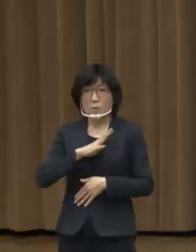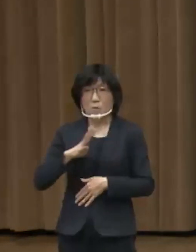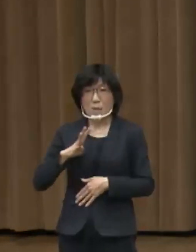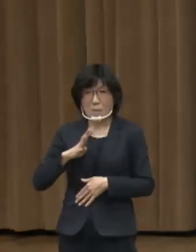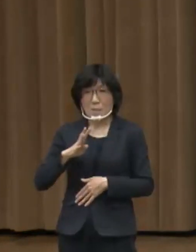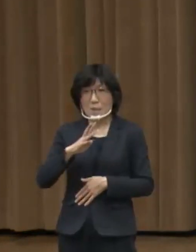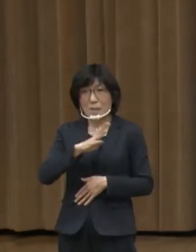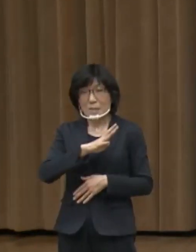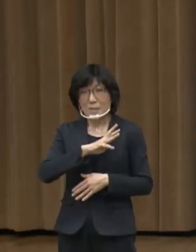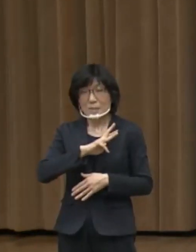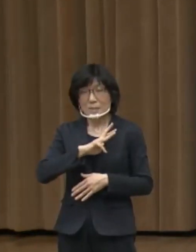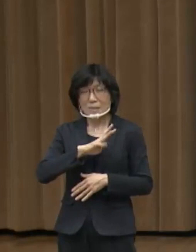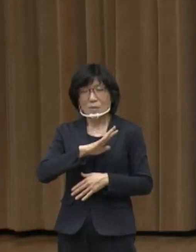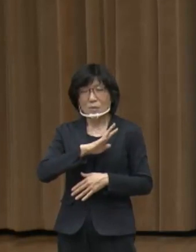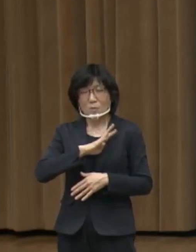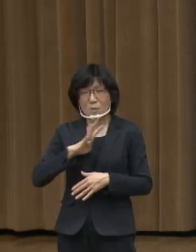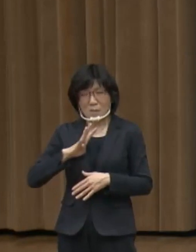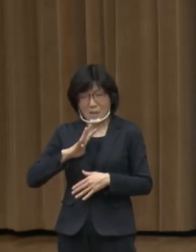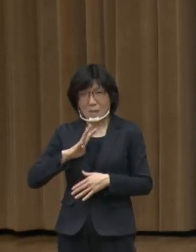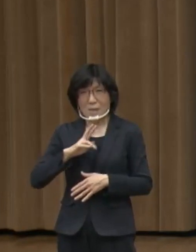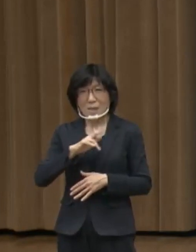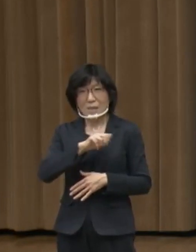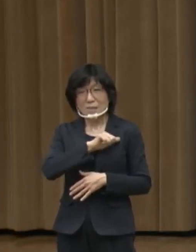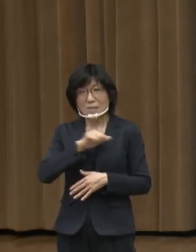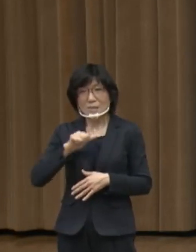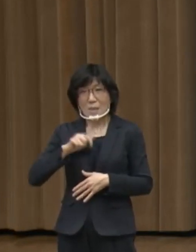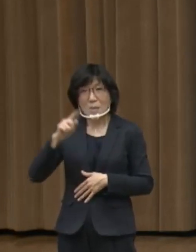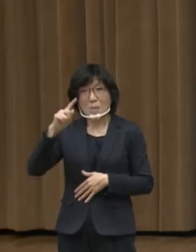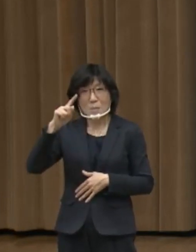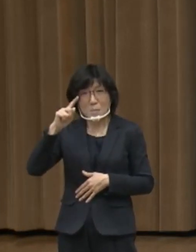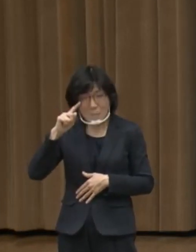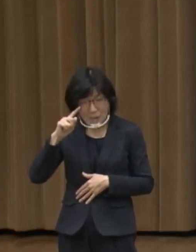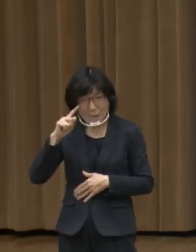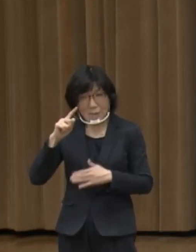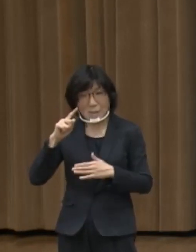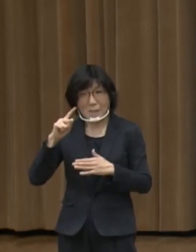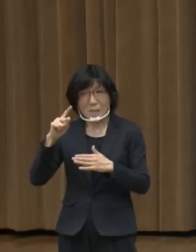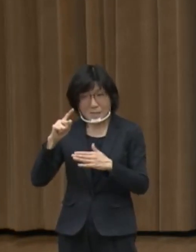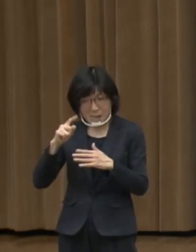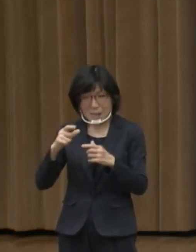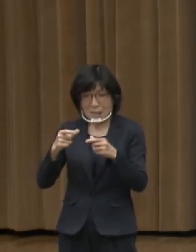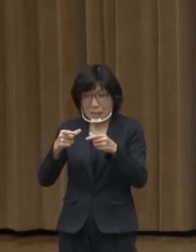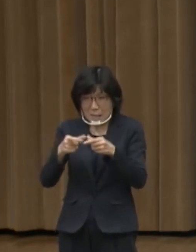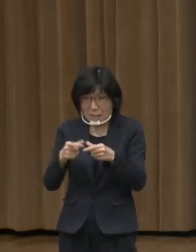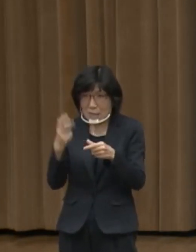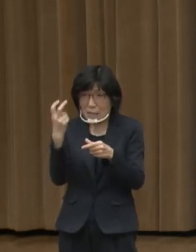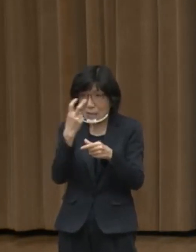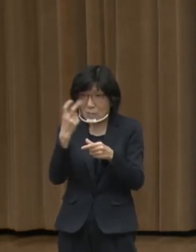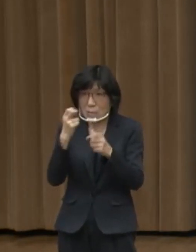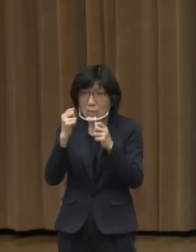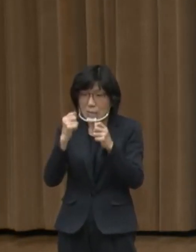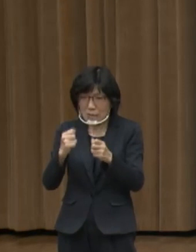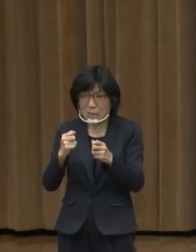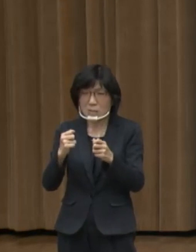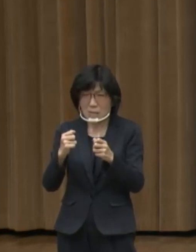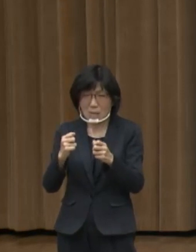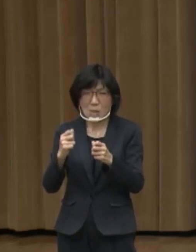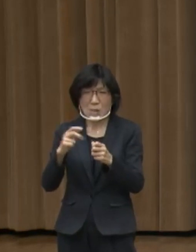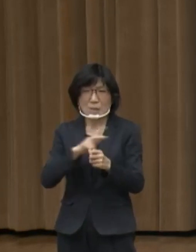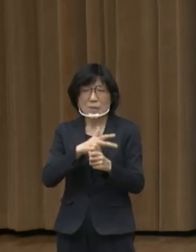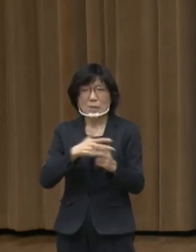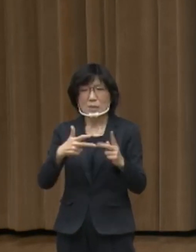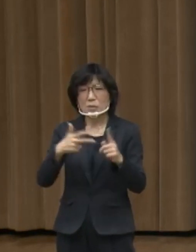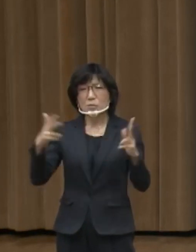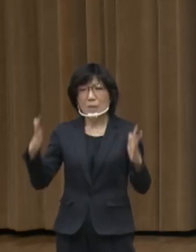目、5日目の抗原定性検査キットを使った検査を行うことで、待機期間を5